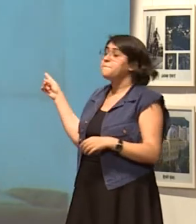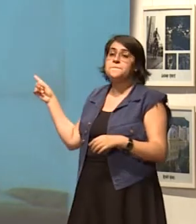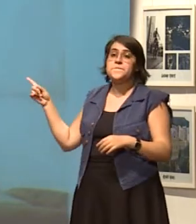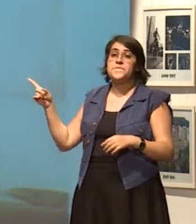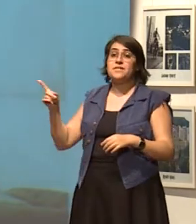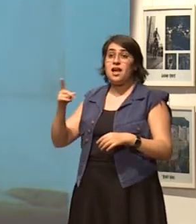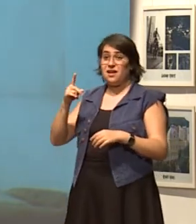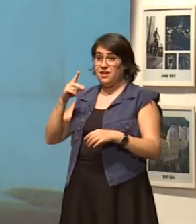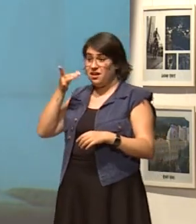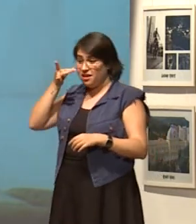incômodo.